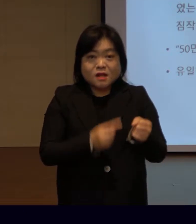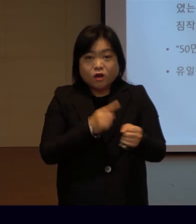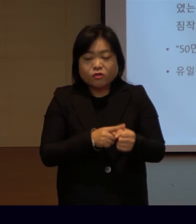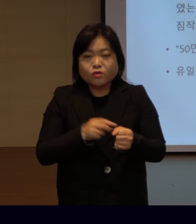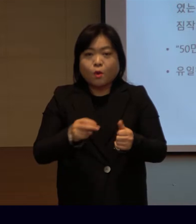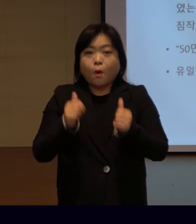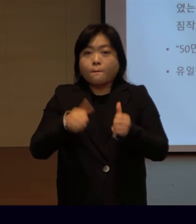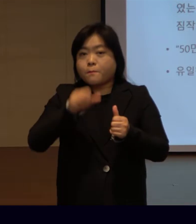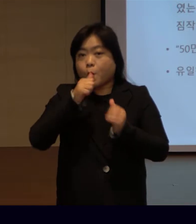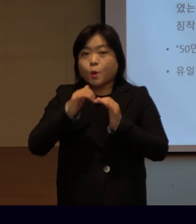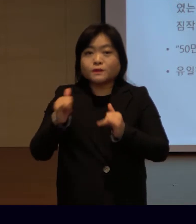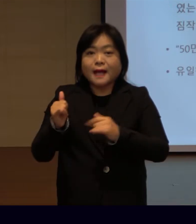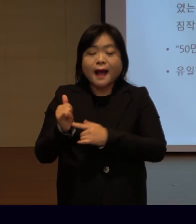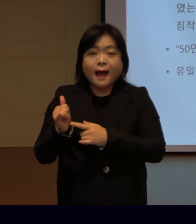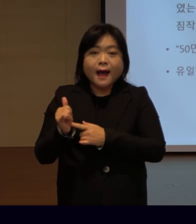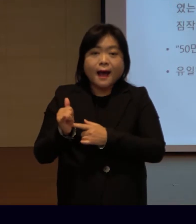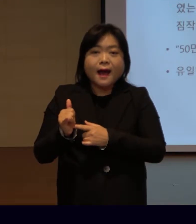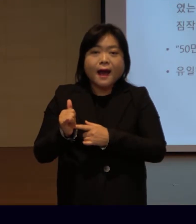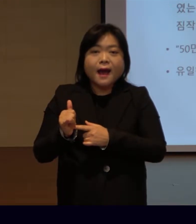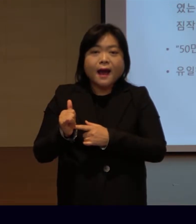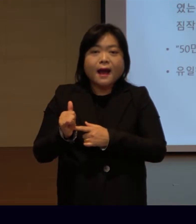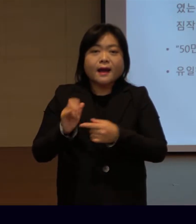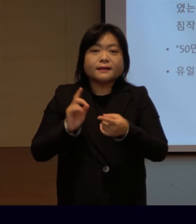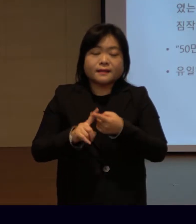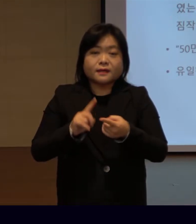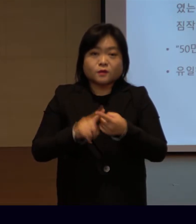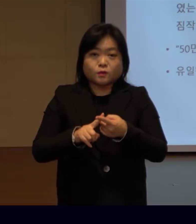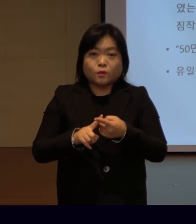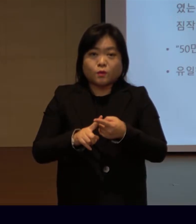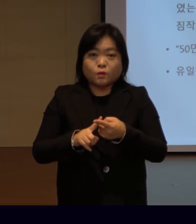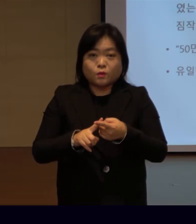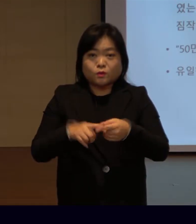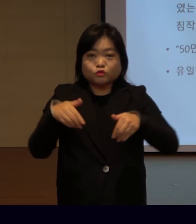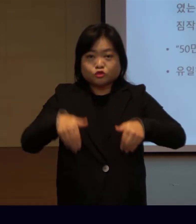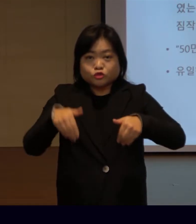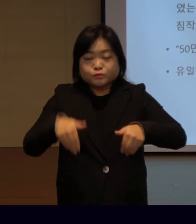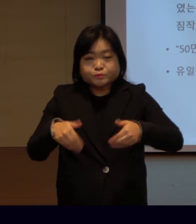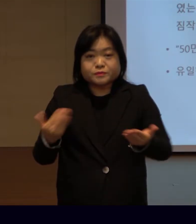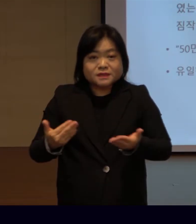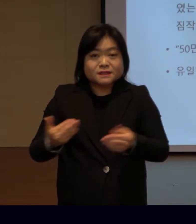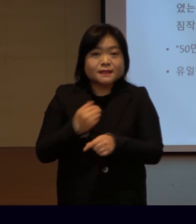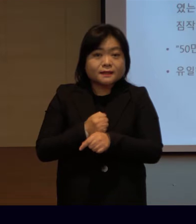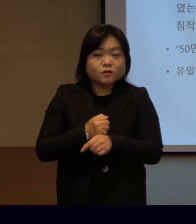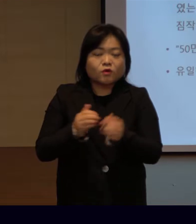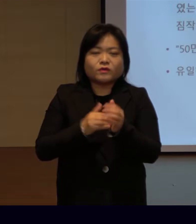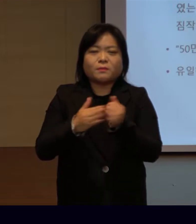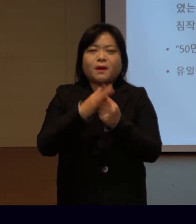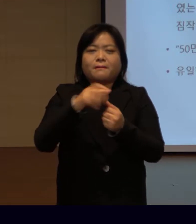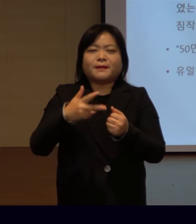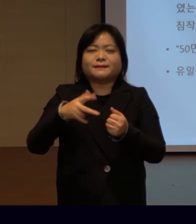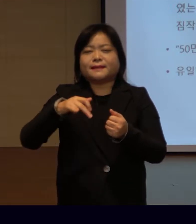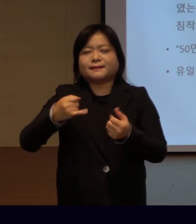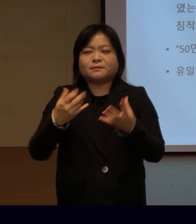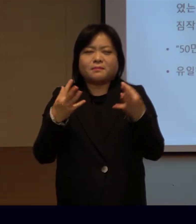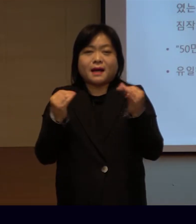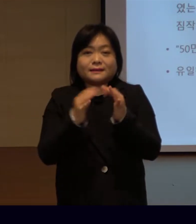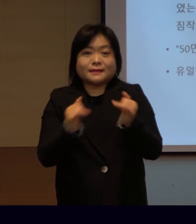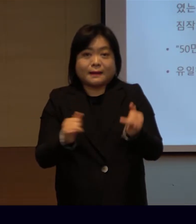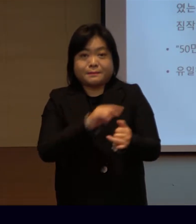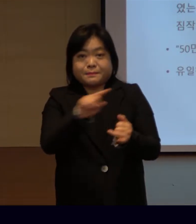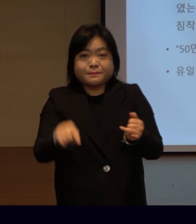변호사하고 공증인의 그 수습을 했어요. 그 과정에서 발자크는 많은 사람들의 어떤 그